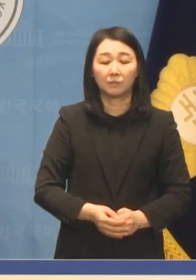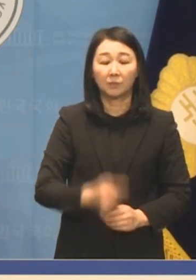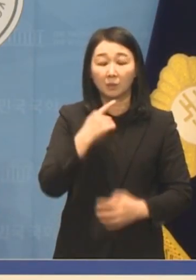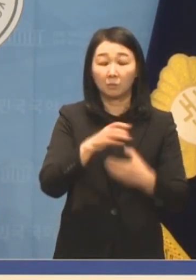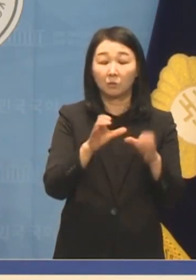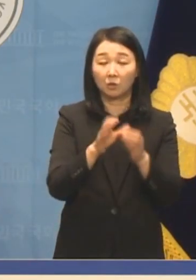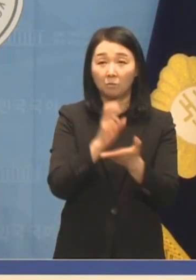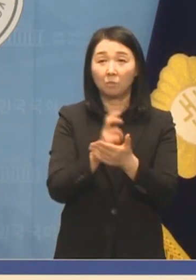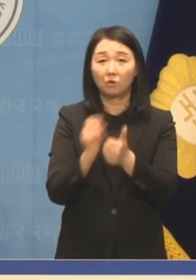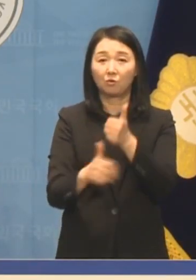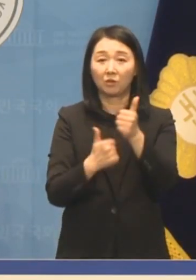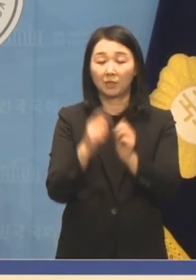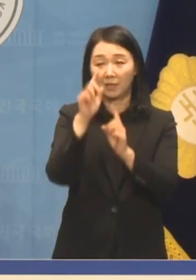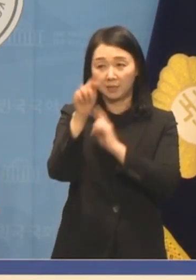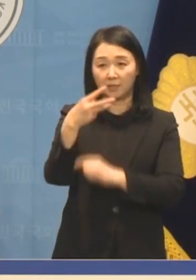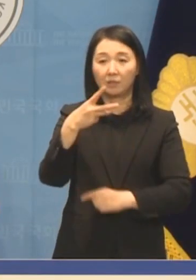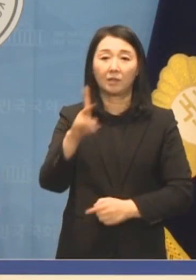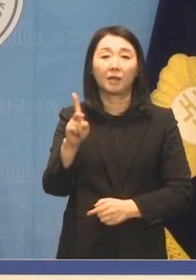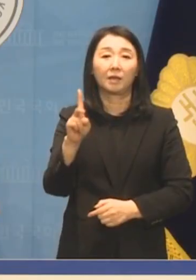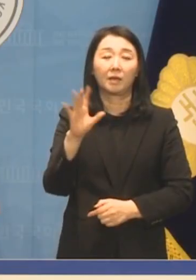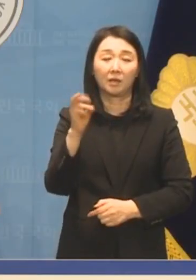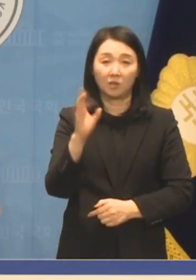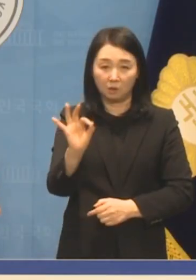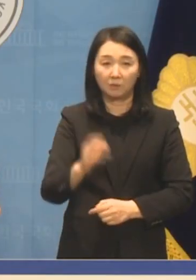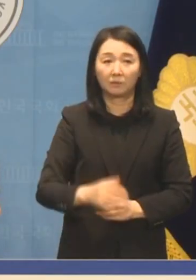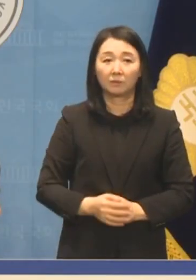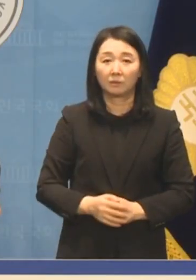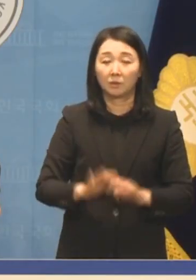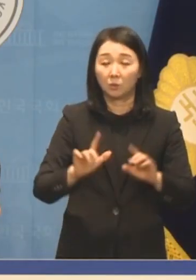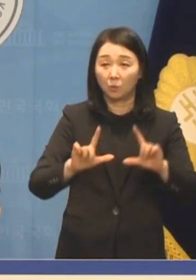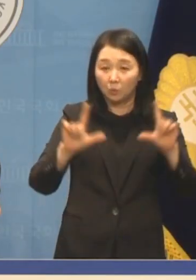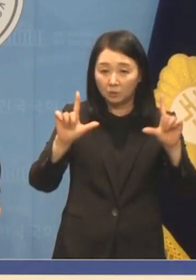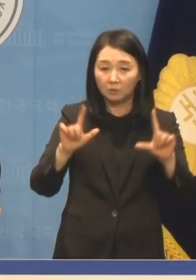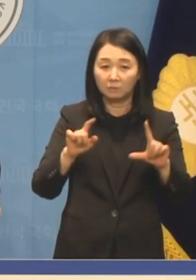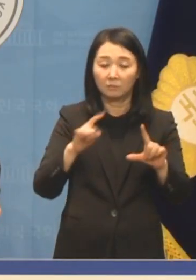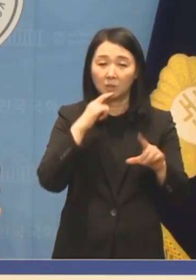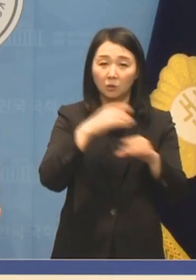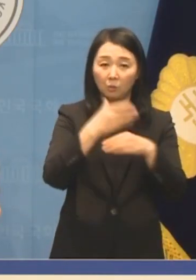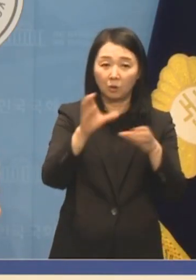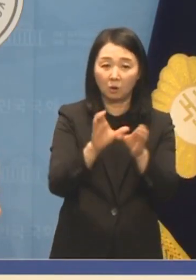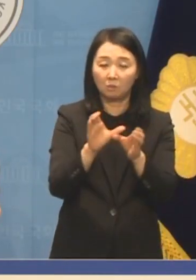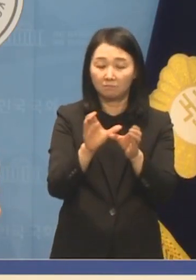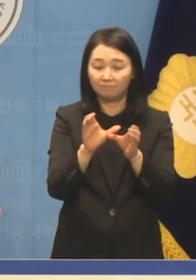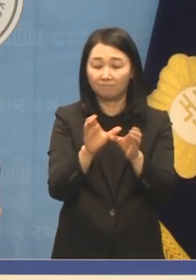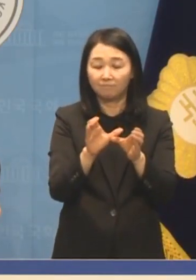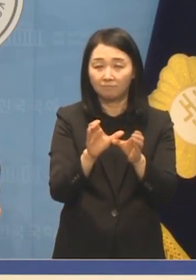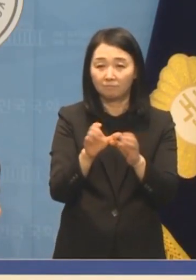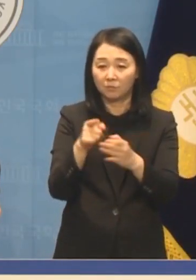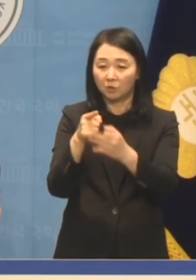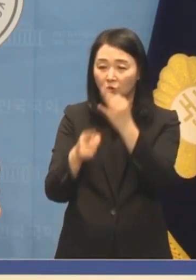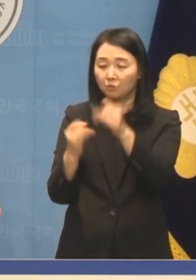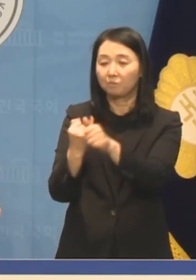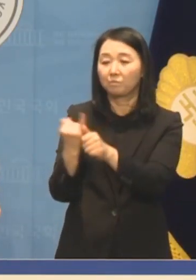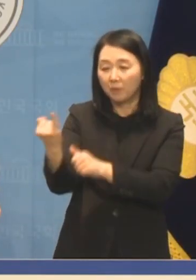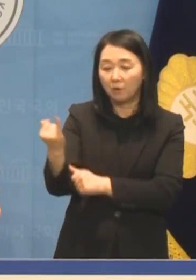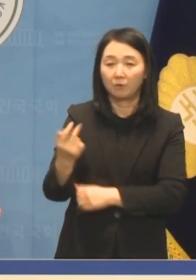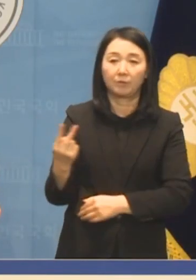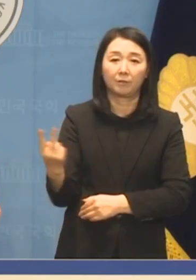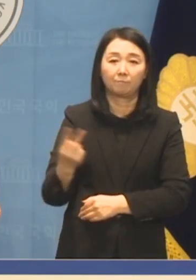더불어민주당 법률위원장 이태영입니다. 금일 더불어민주당은 윤석열과 그 배우자